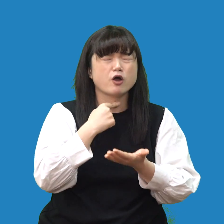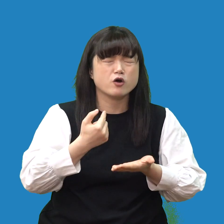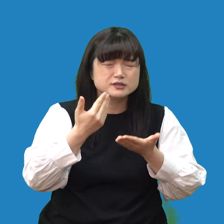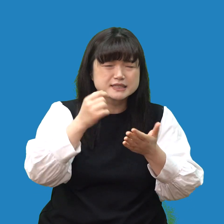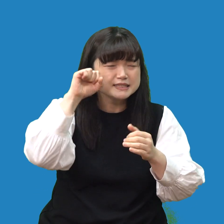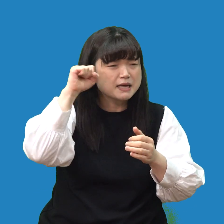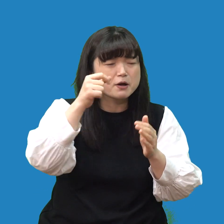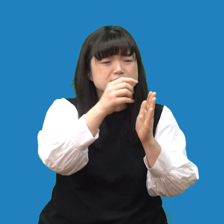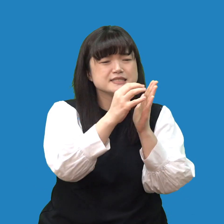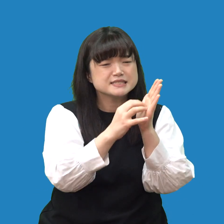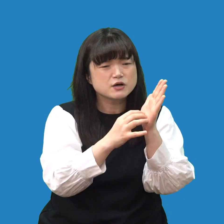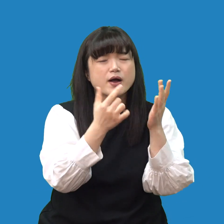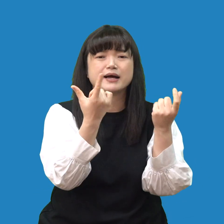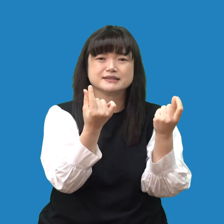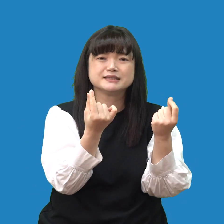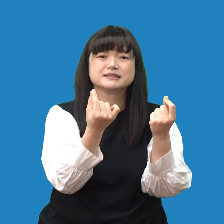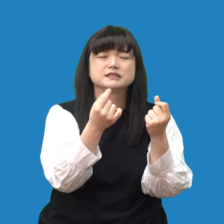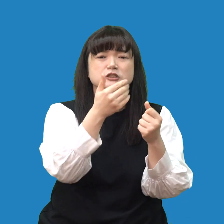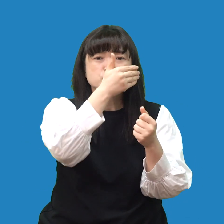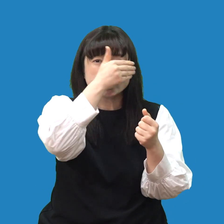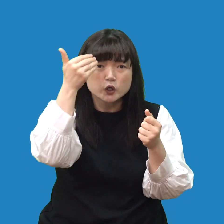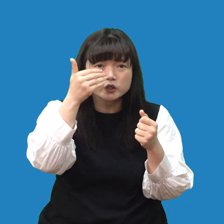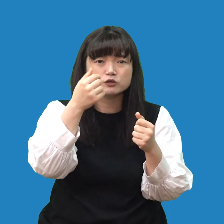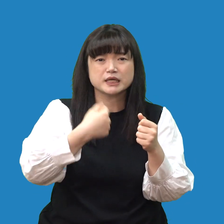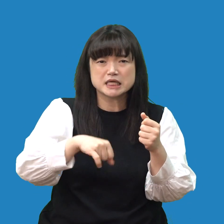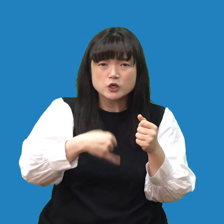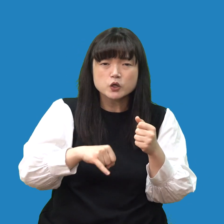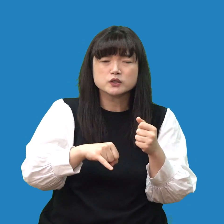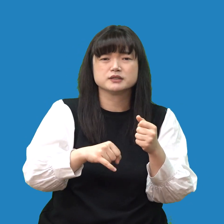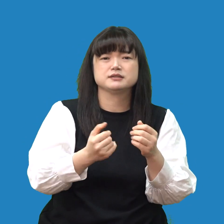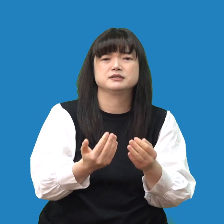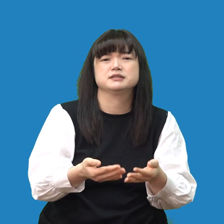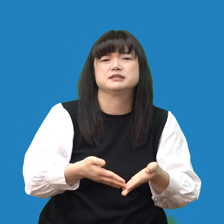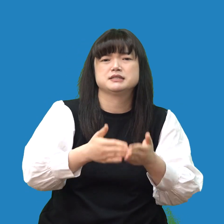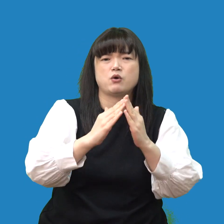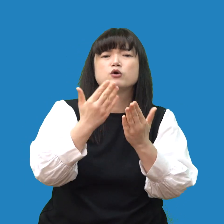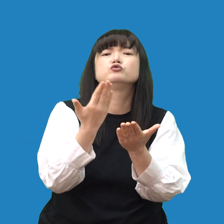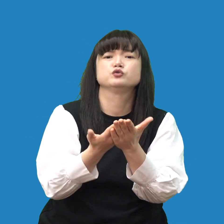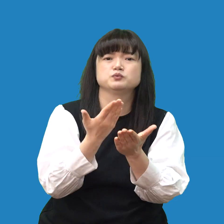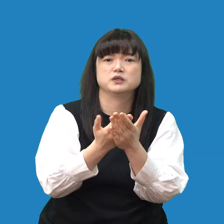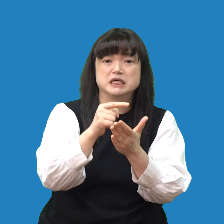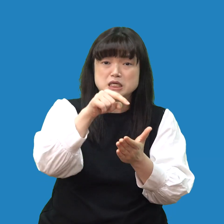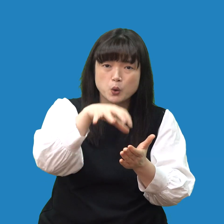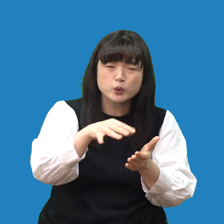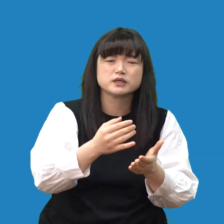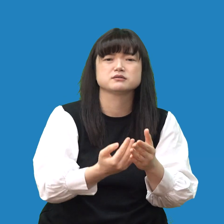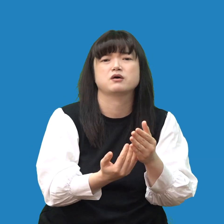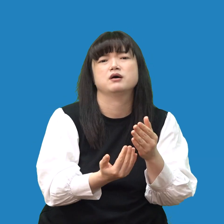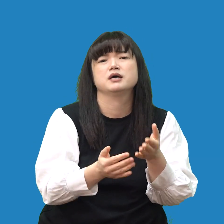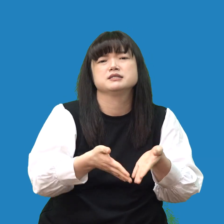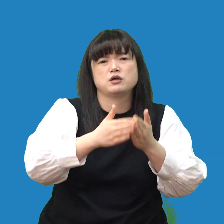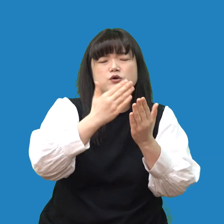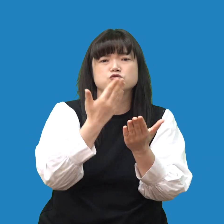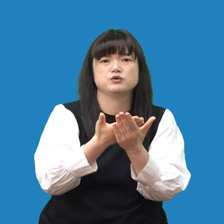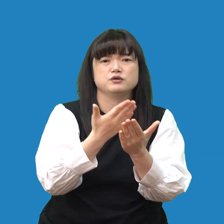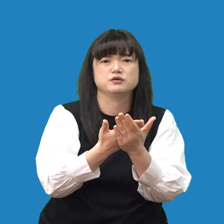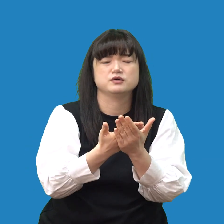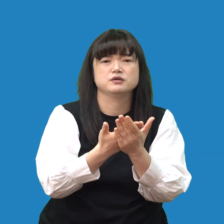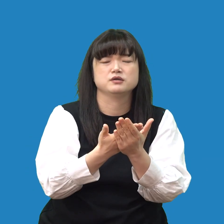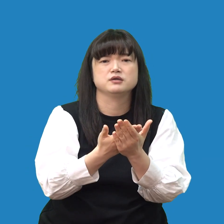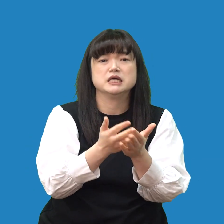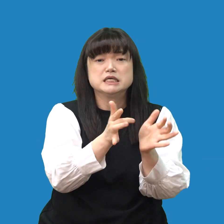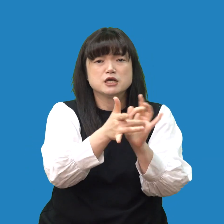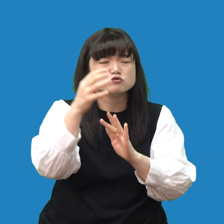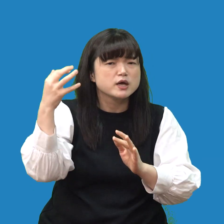새벽 이슬과 같은 청년들, 우리의 자녀들을 일으켜 주시옵소서. 바로 이곳에서 일으켜 주시옵소서.